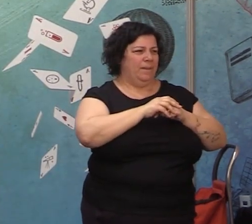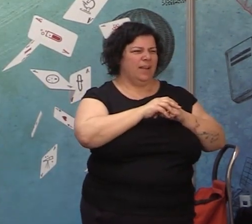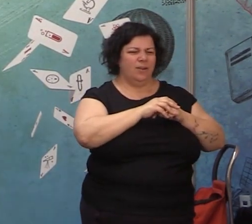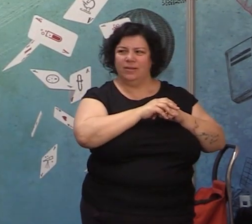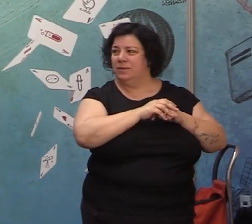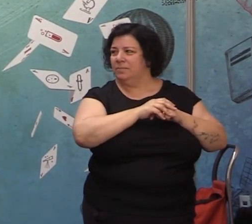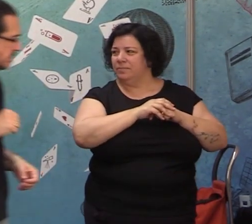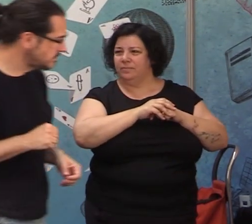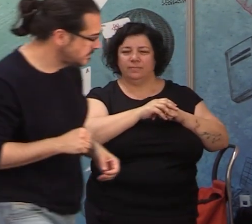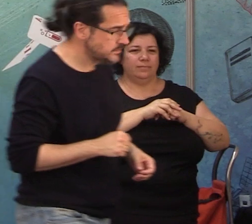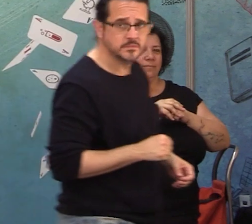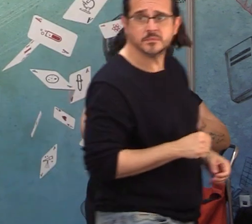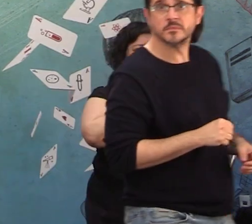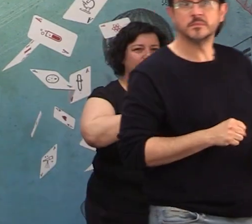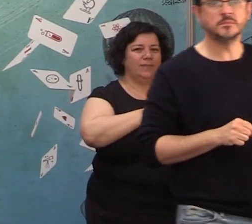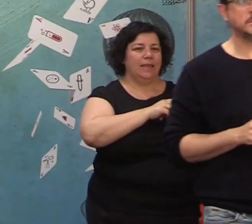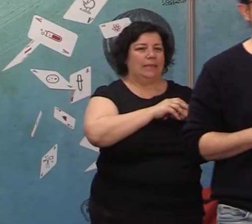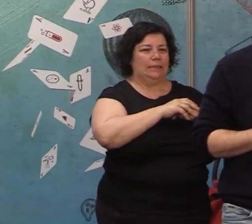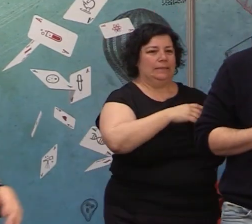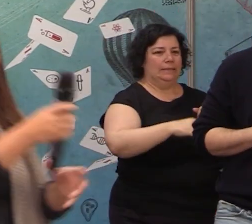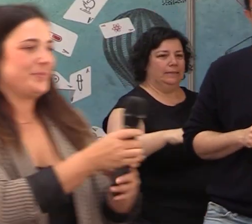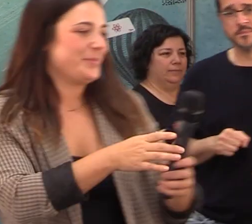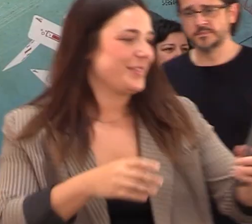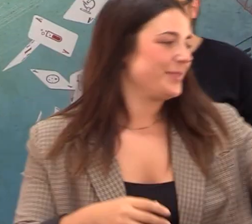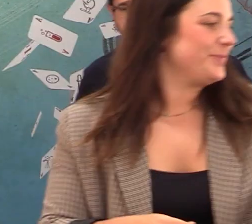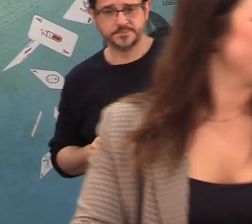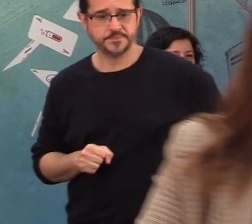¿Alguna preguntita? Hola.